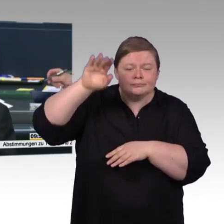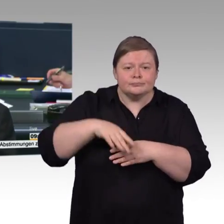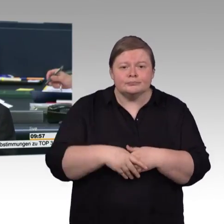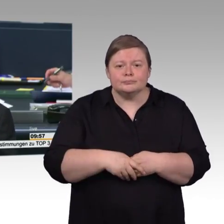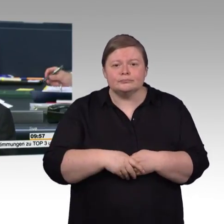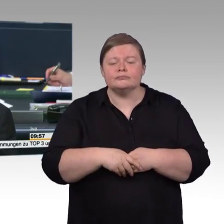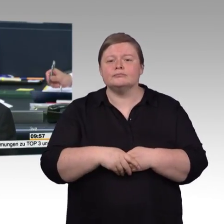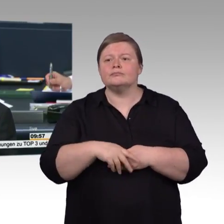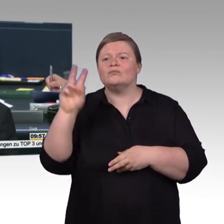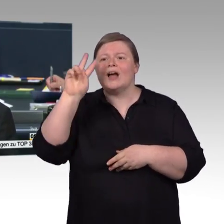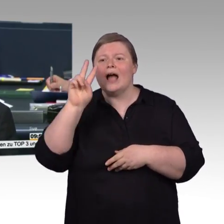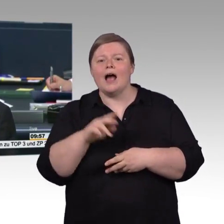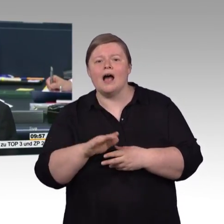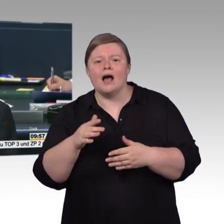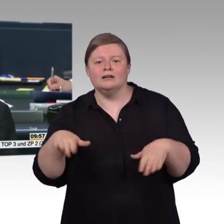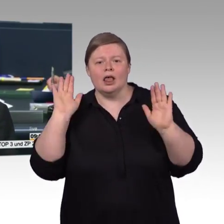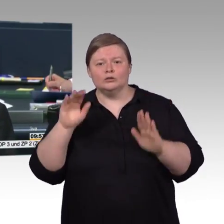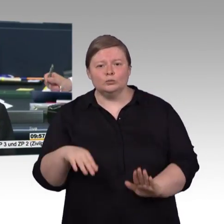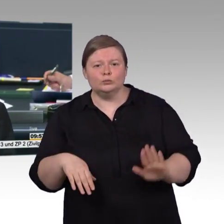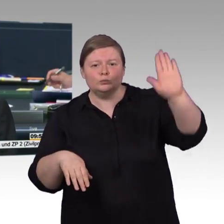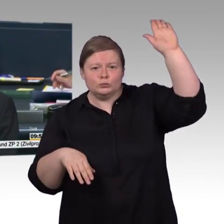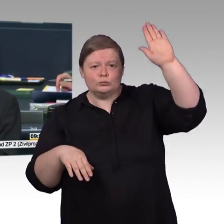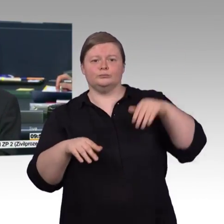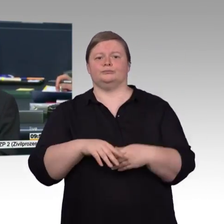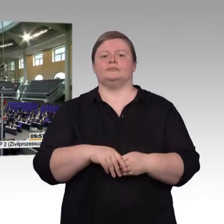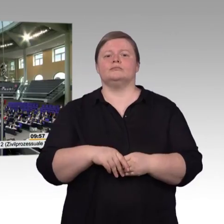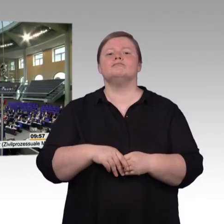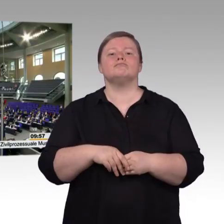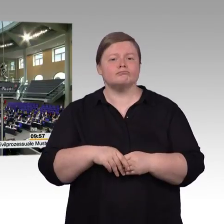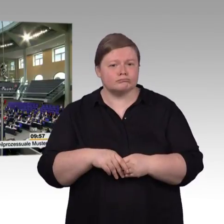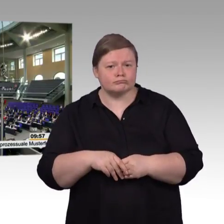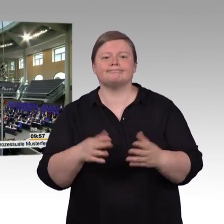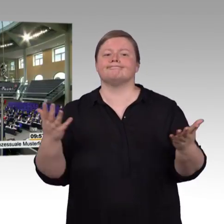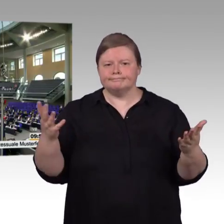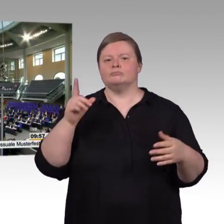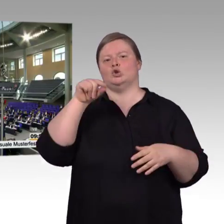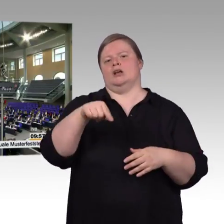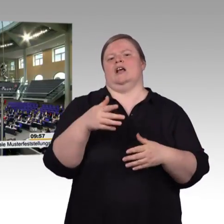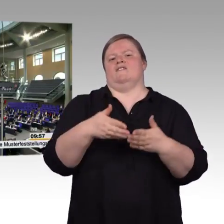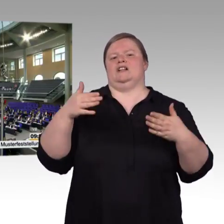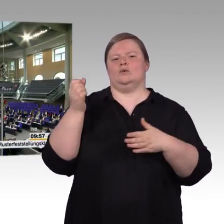Entschließungsantrag der Fraktion Bündnis 90 Die Grünen auf der Drucksache 2744. Wer stimmt für diesen Antrag?